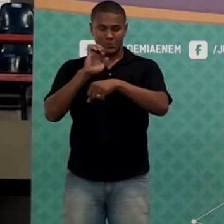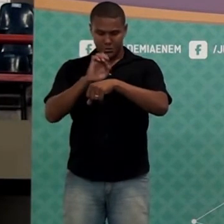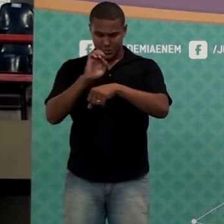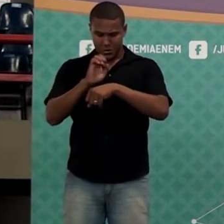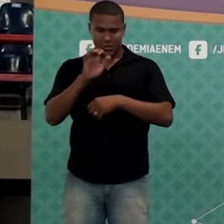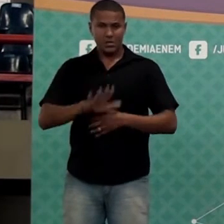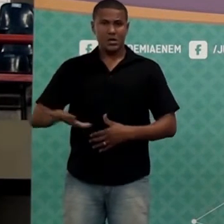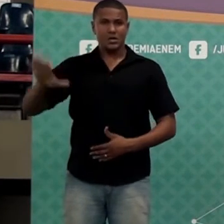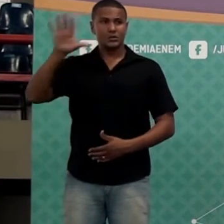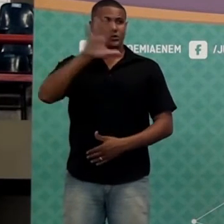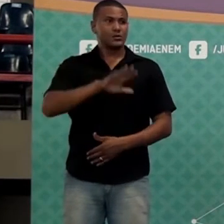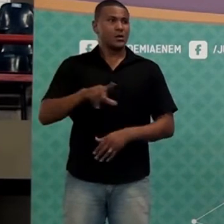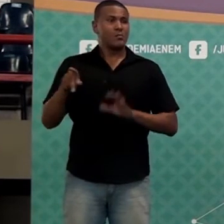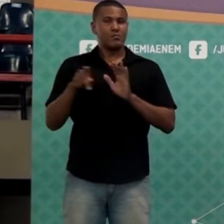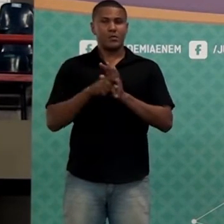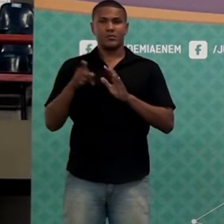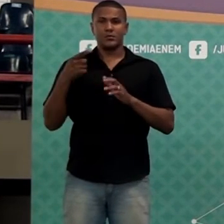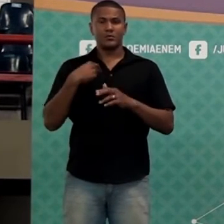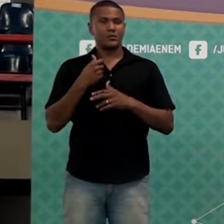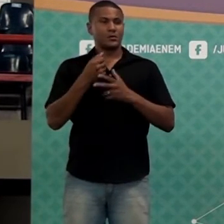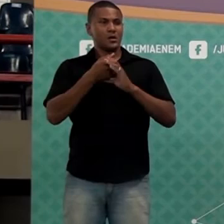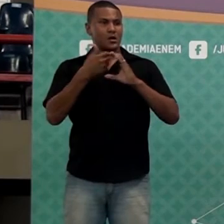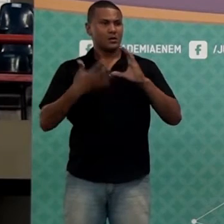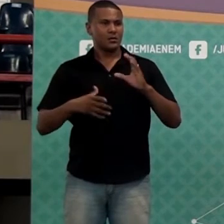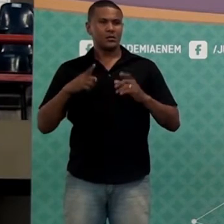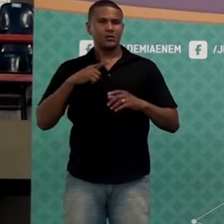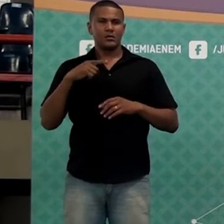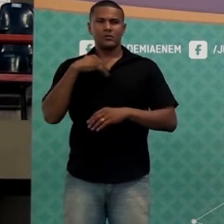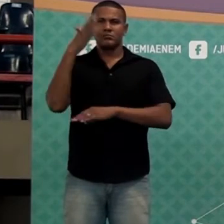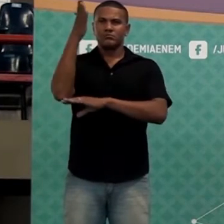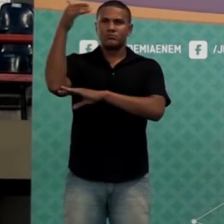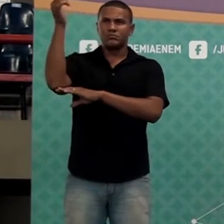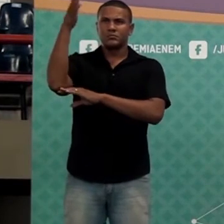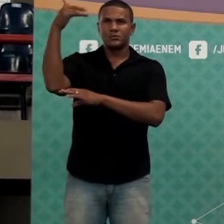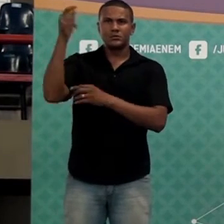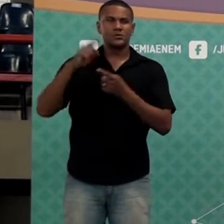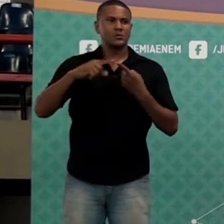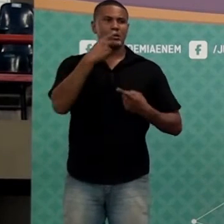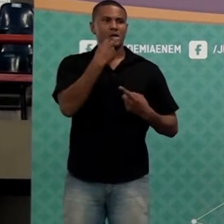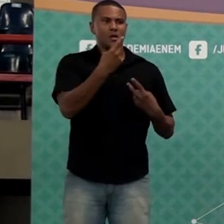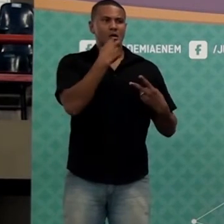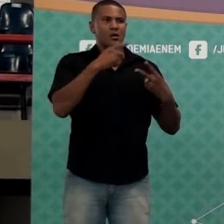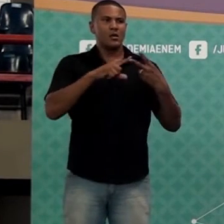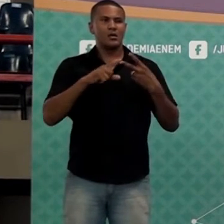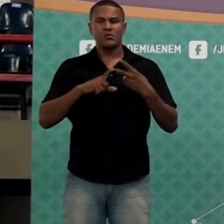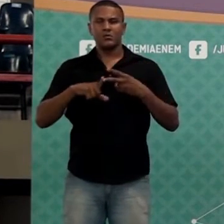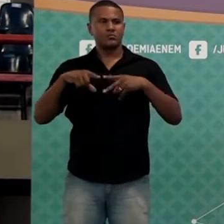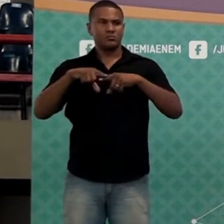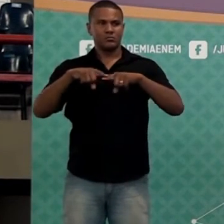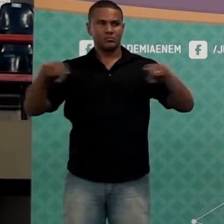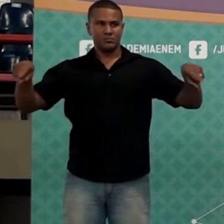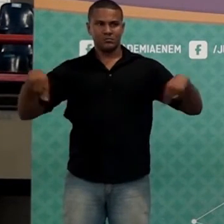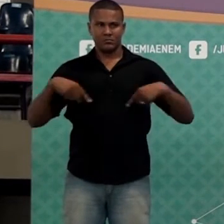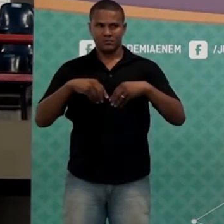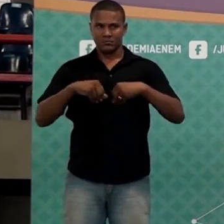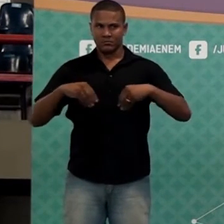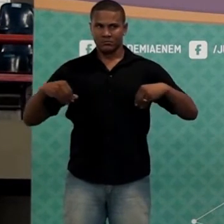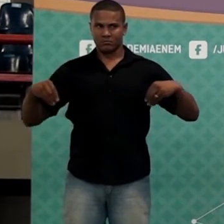nascendo os países na Europa com bandeira, língua e território. Então a primeira coisa que identifica uma